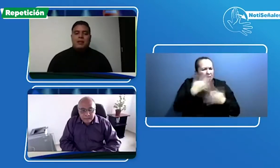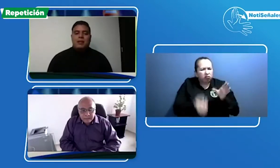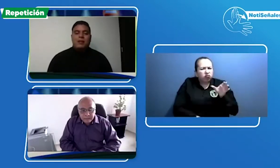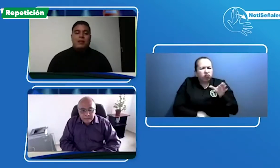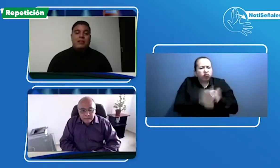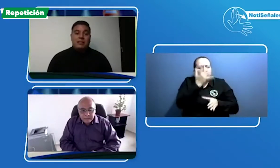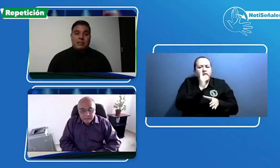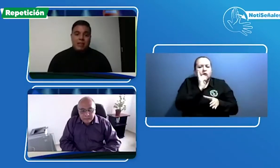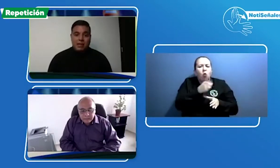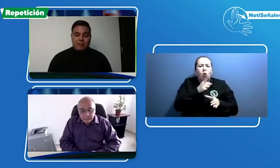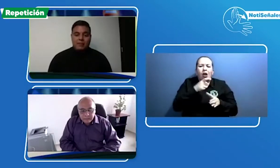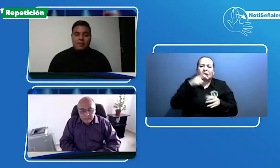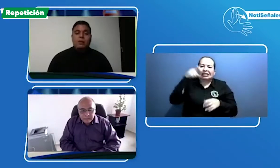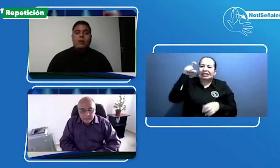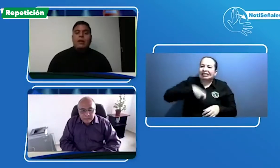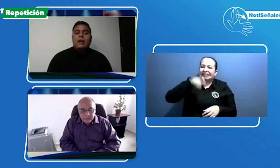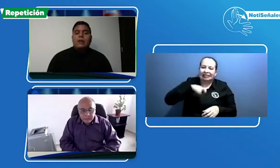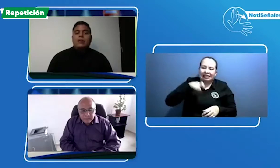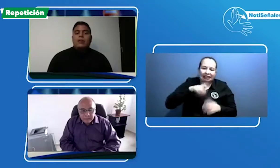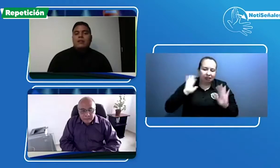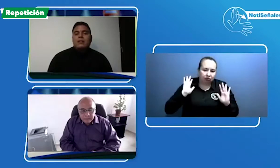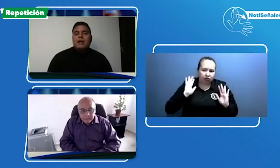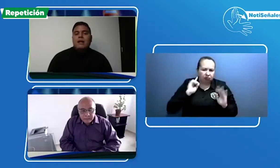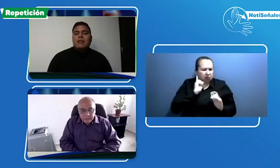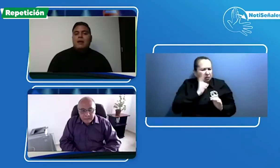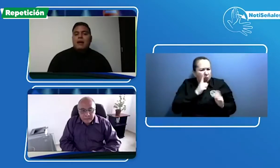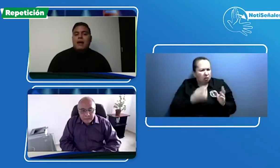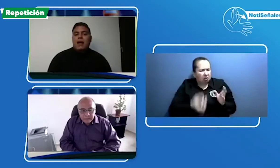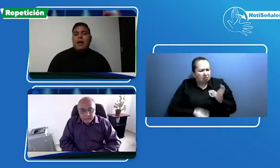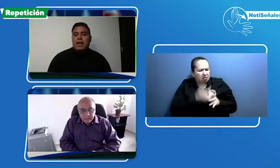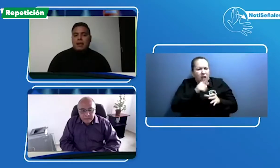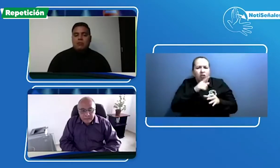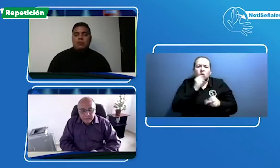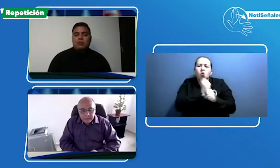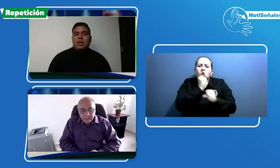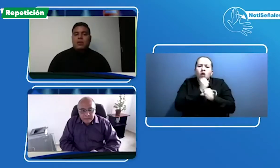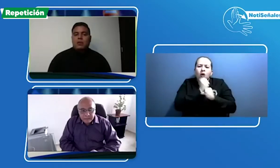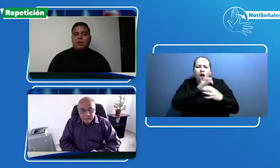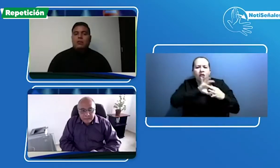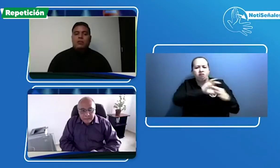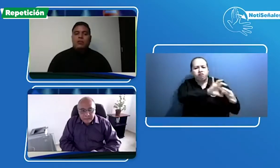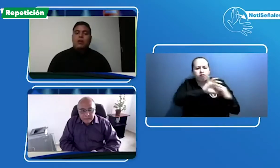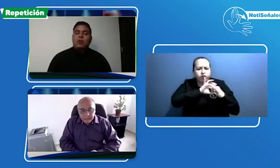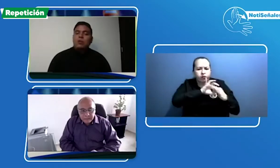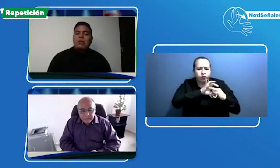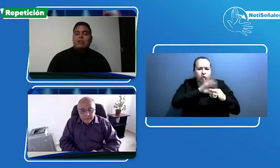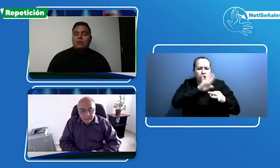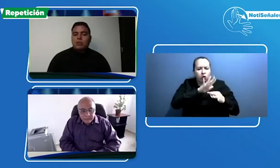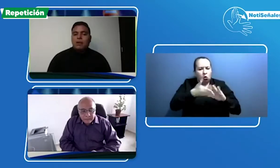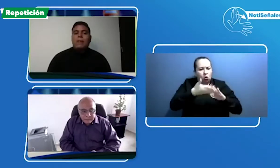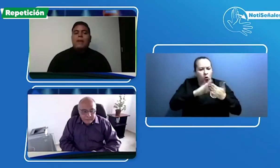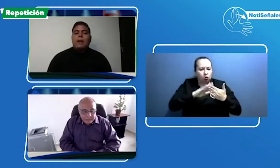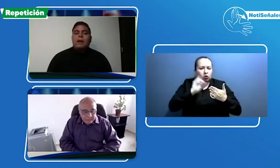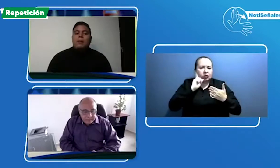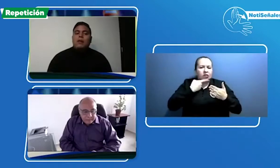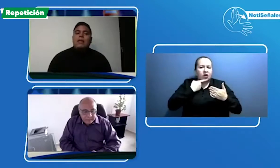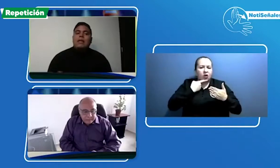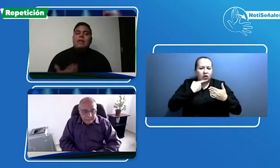de una necesidad, de una necesidad de trabajar aliados y articulados con la comunidad sorda